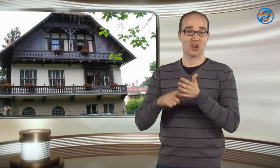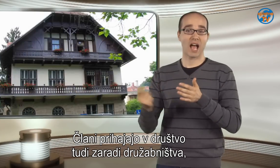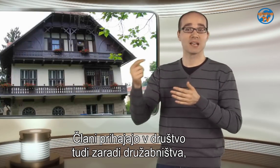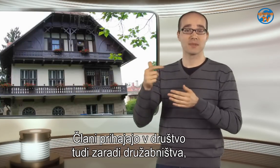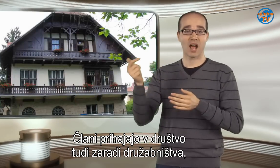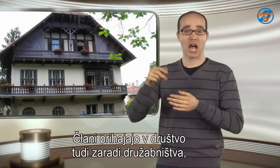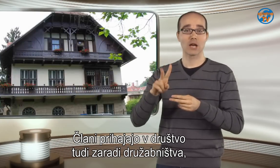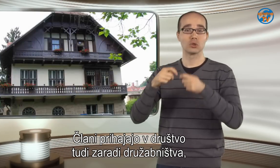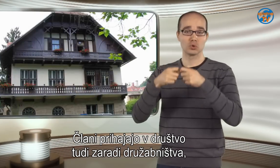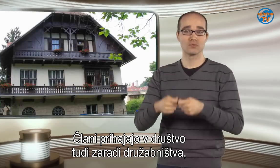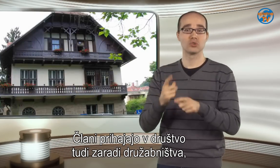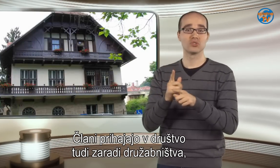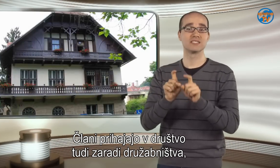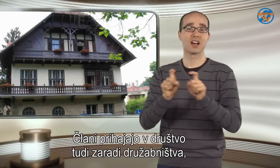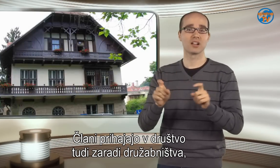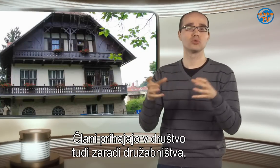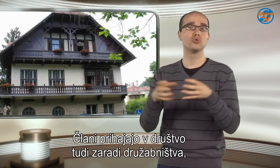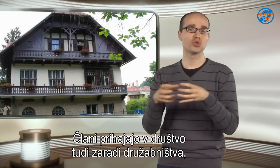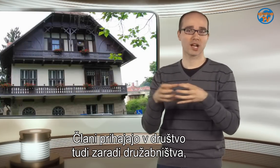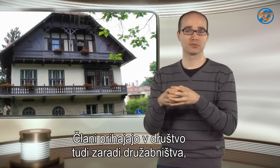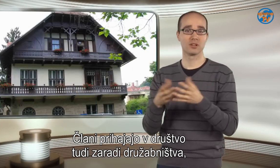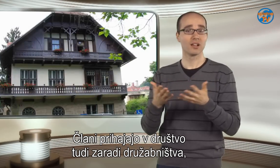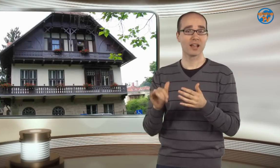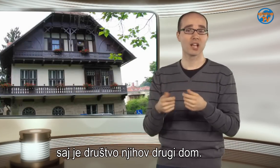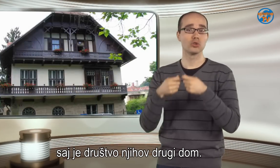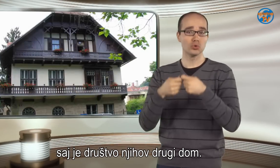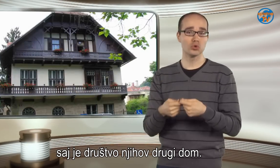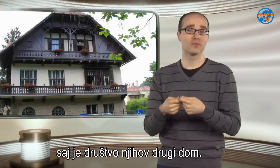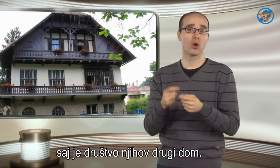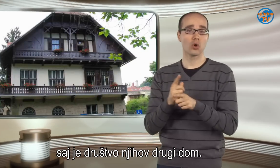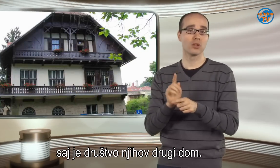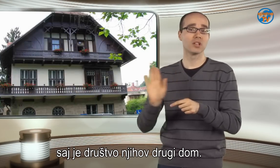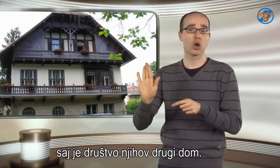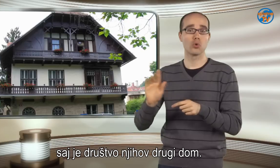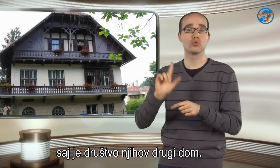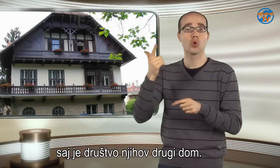Člani prihajajo v društvo tudi zaradi družabništva, saj je društvo njihov drugi dom.